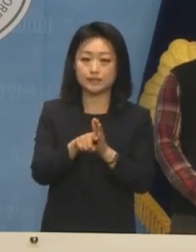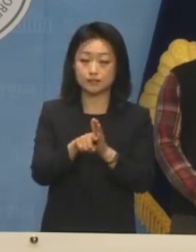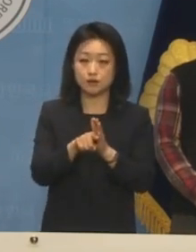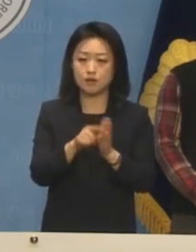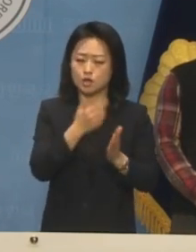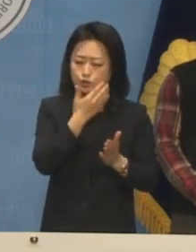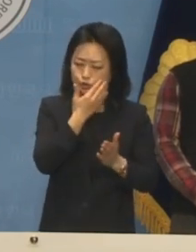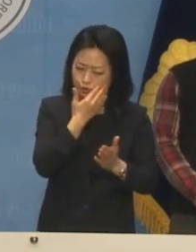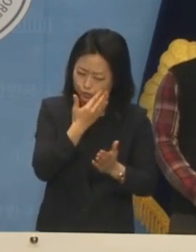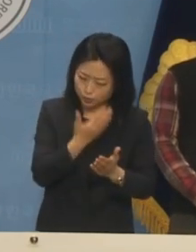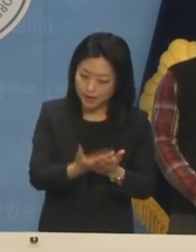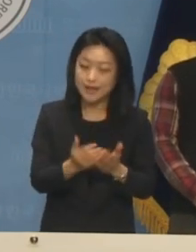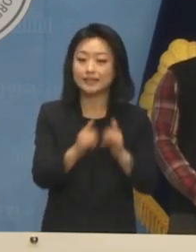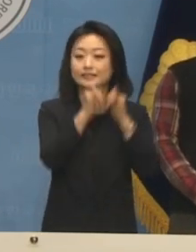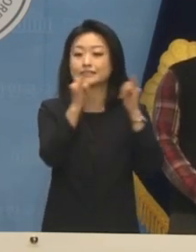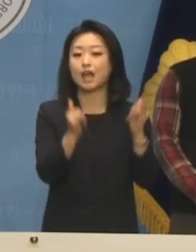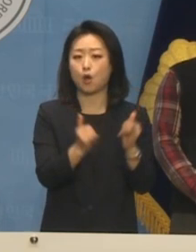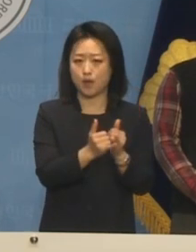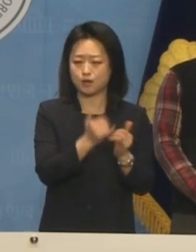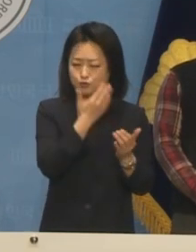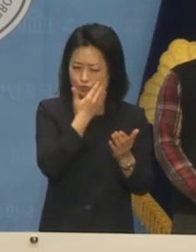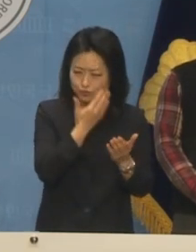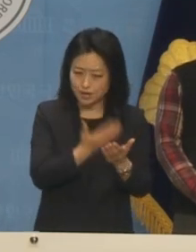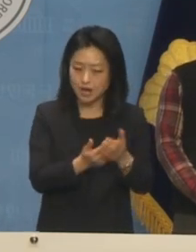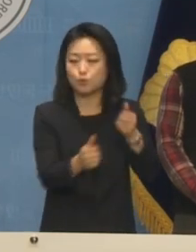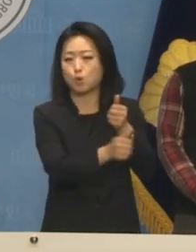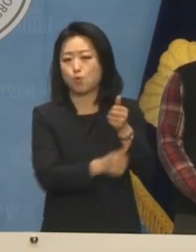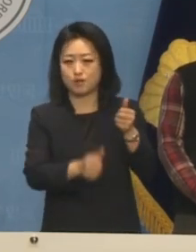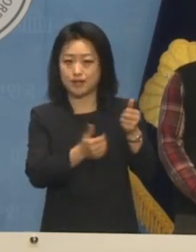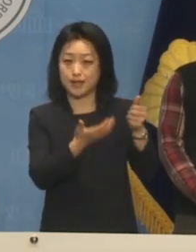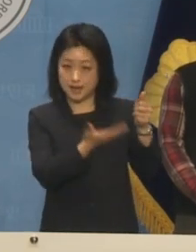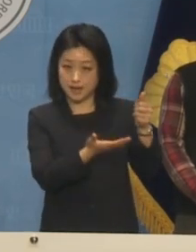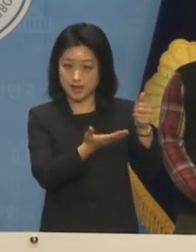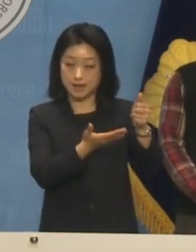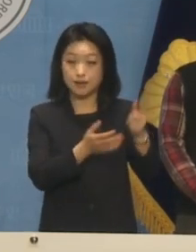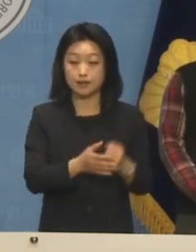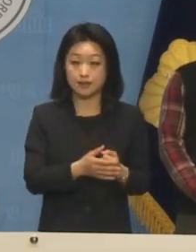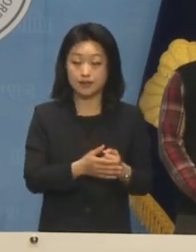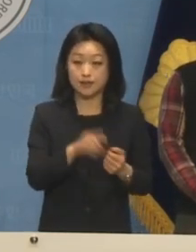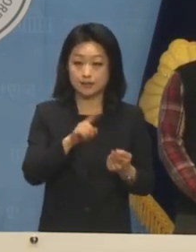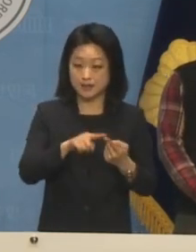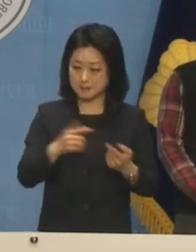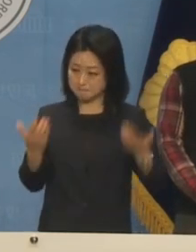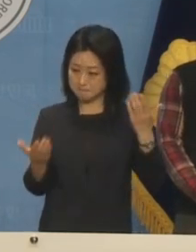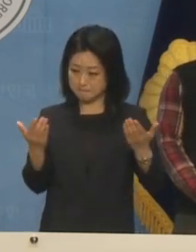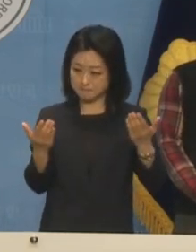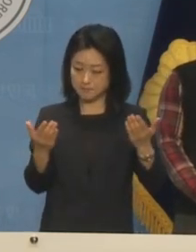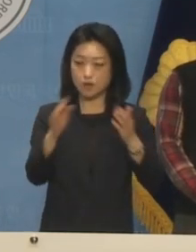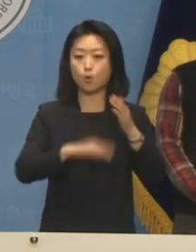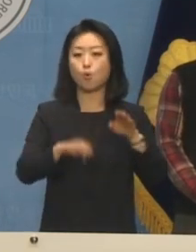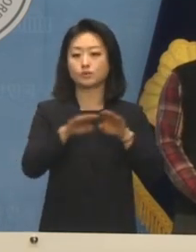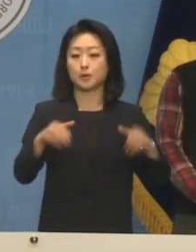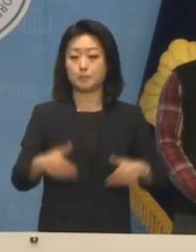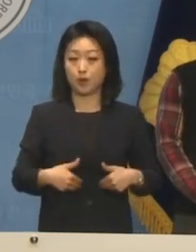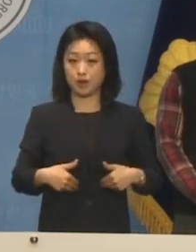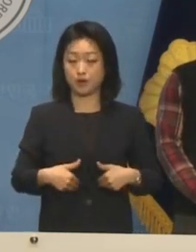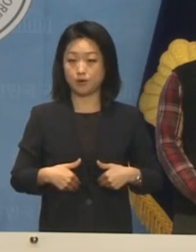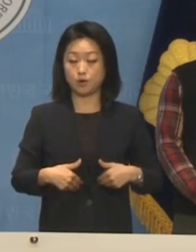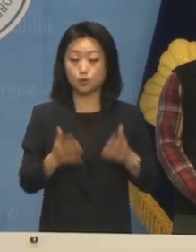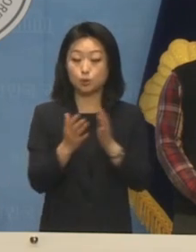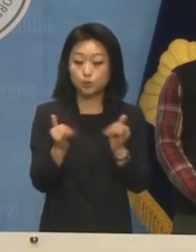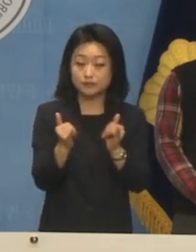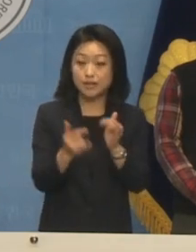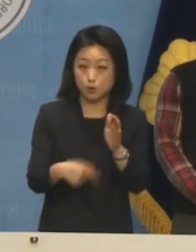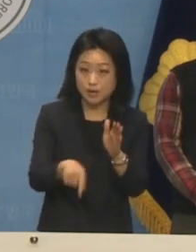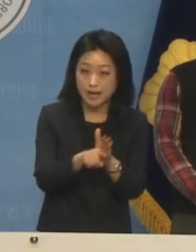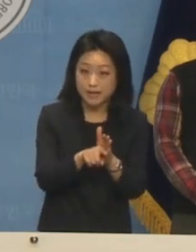매우 소중한 사회적 자산입니다. 그렇다면 그 판정 또한 공정해야 합니다. 노동자를 위한